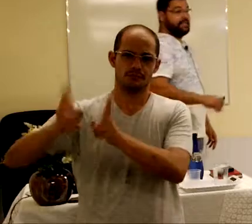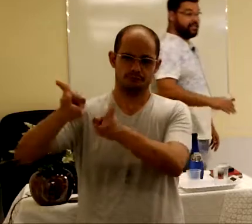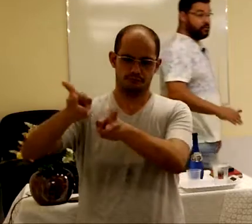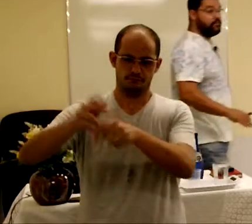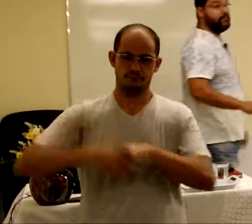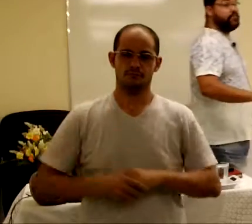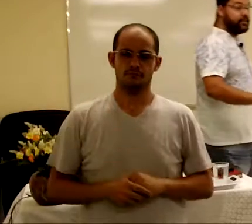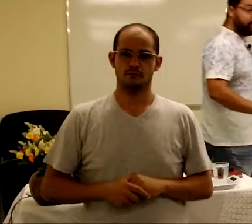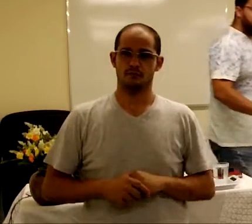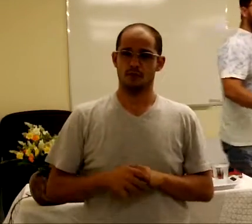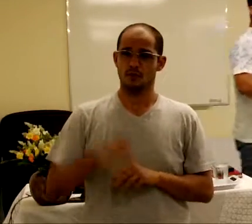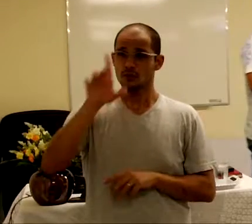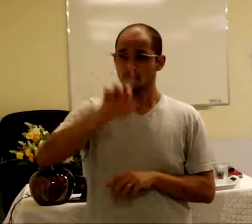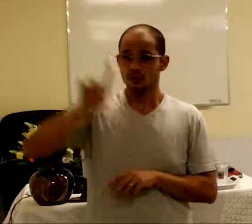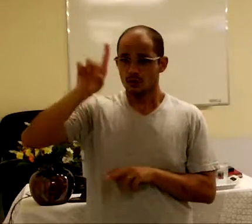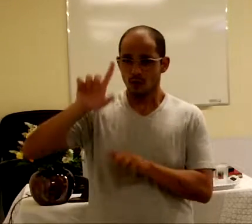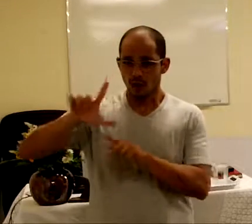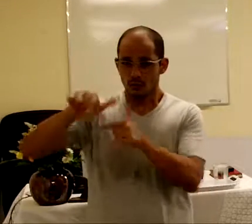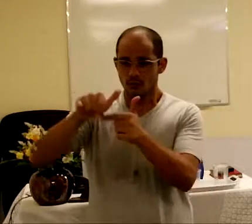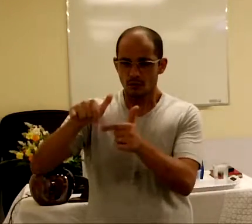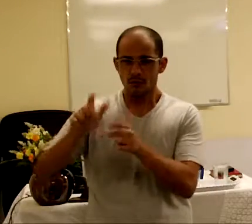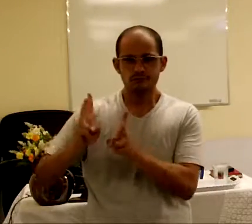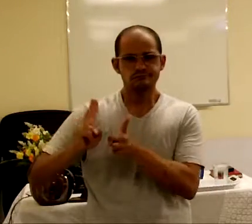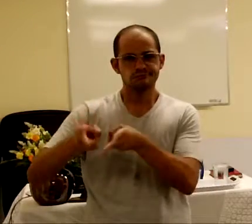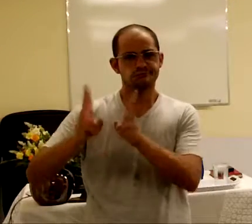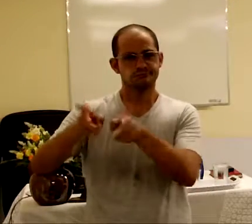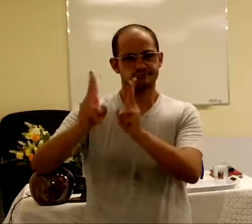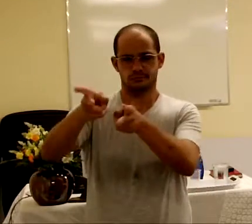A ação de Deus é permanente.